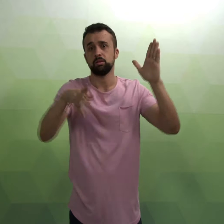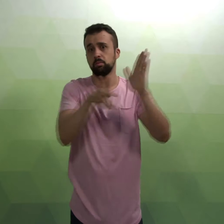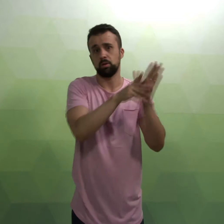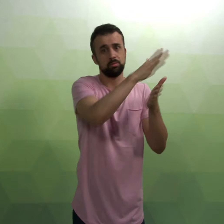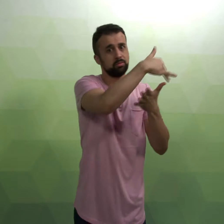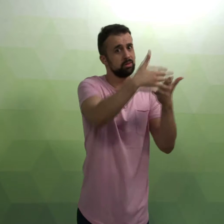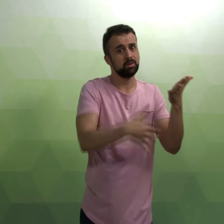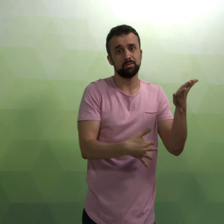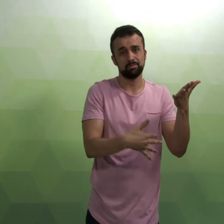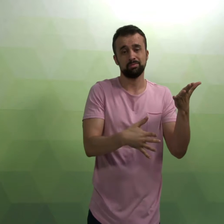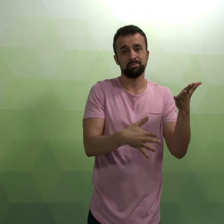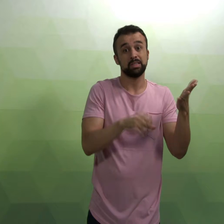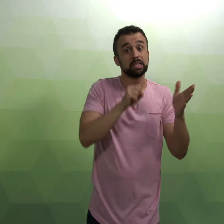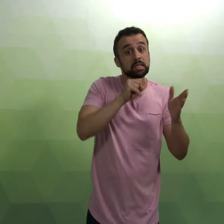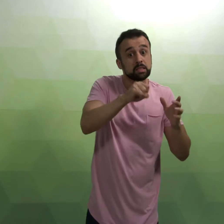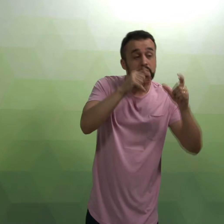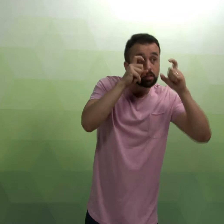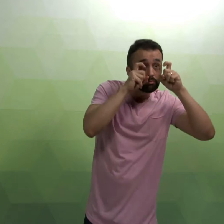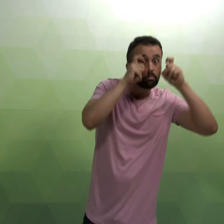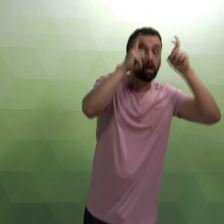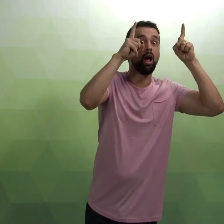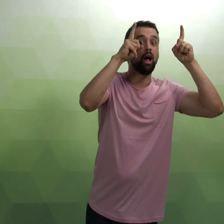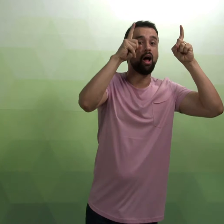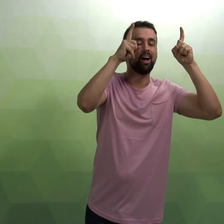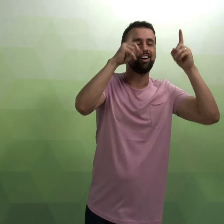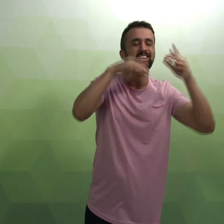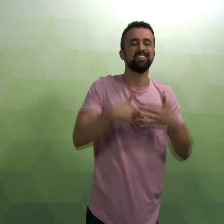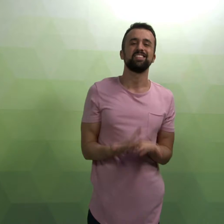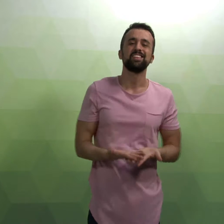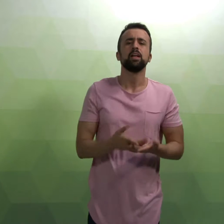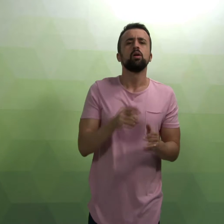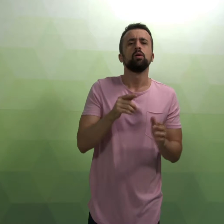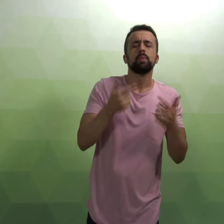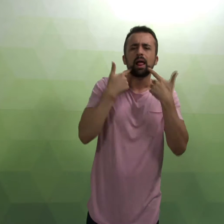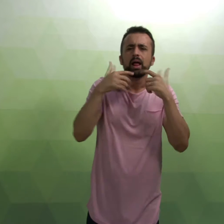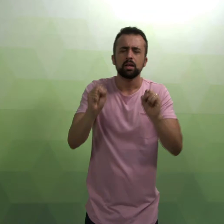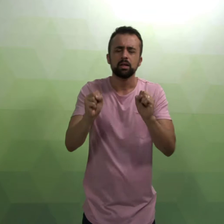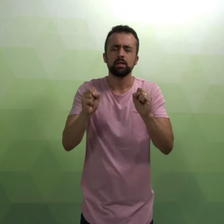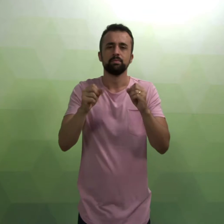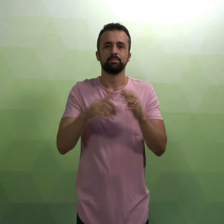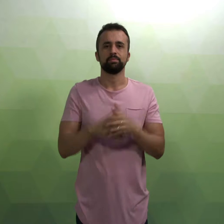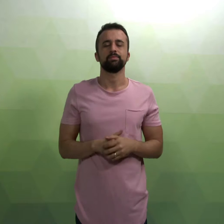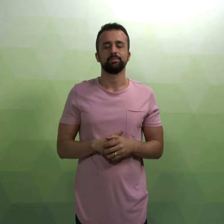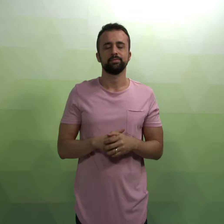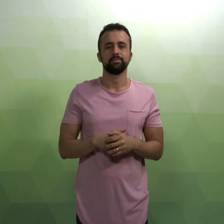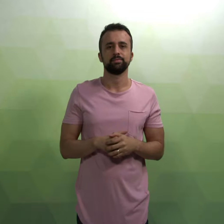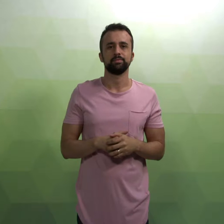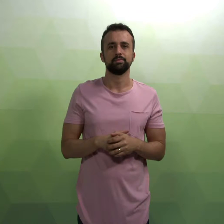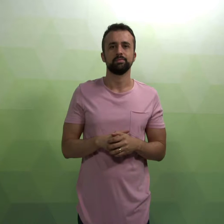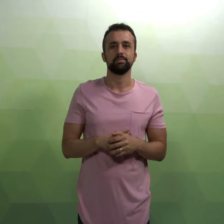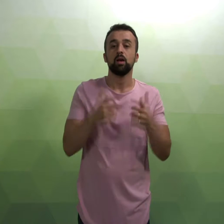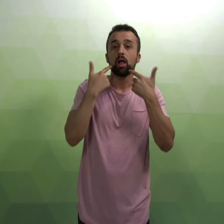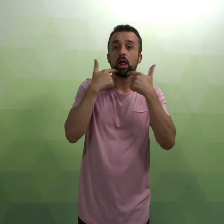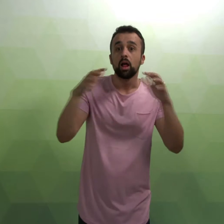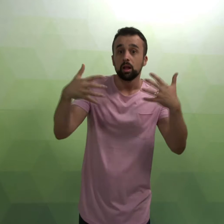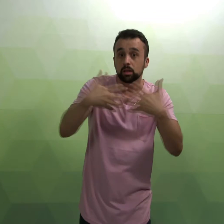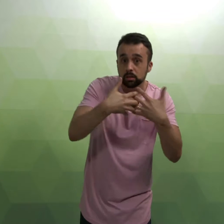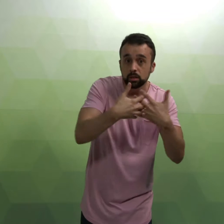final. Isso é uma característica da Libras, que nesta fase da interlíngua também